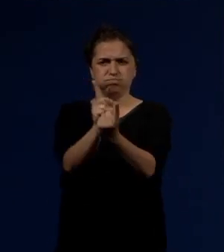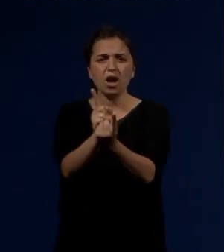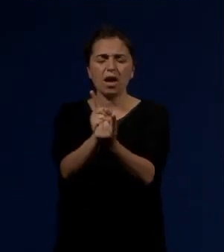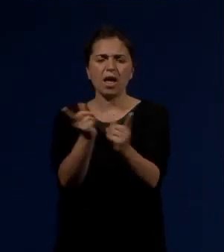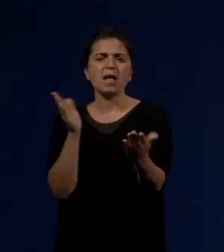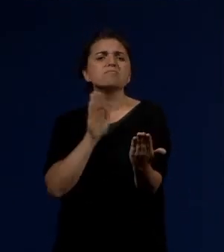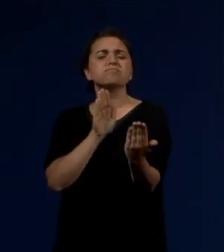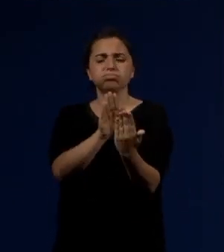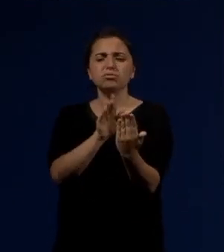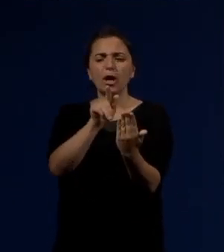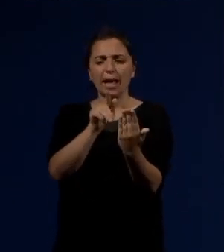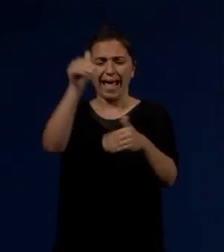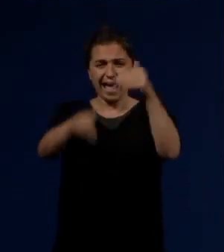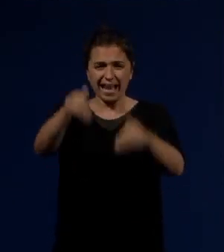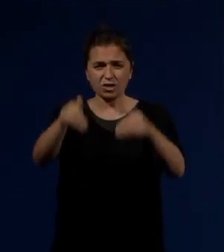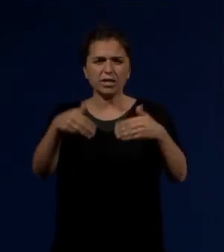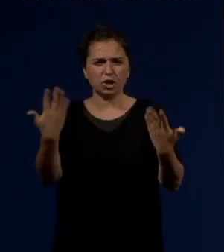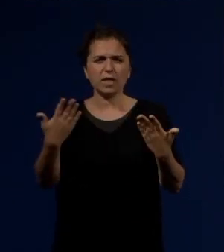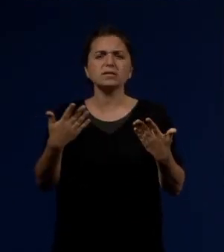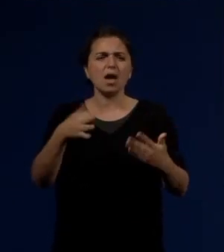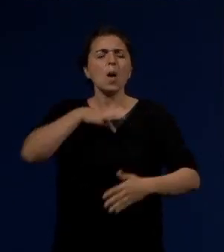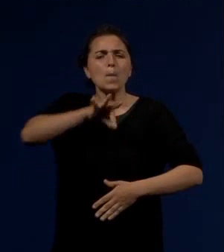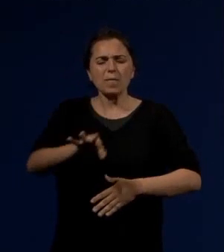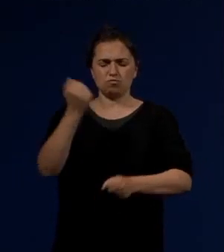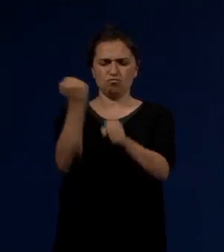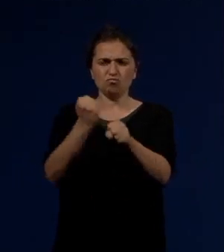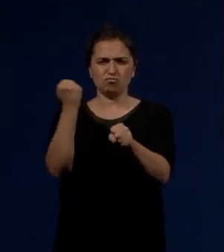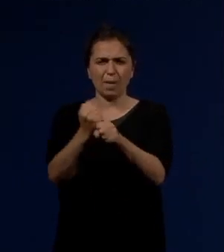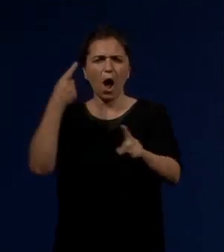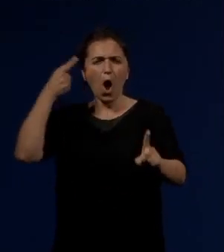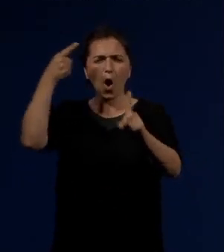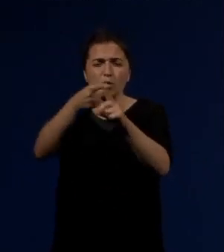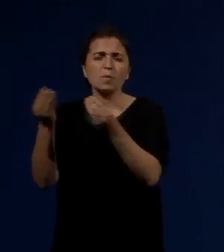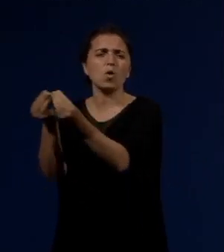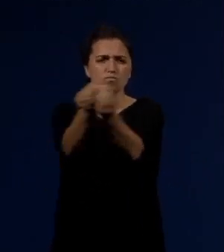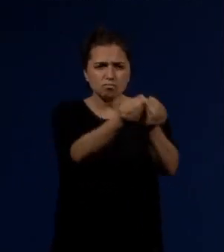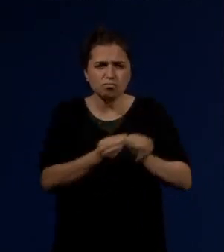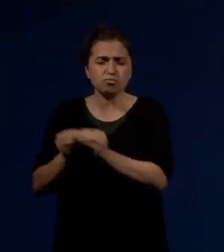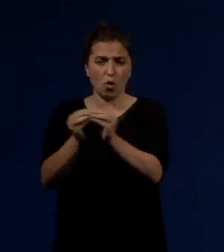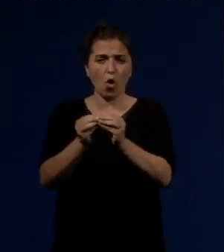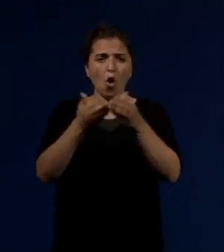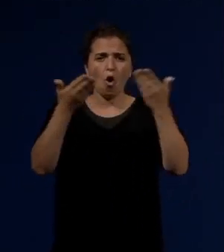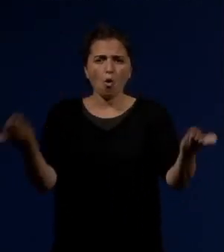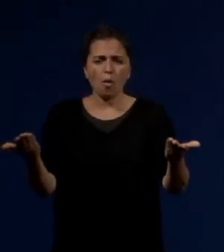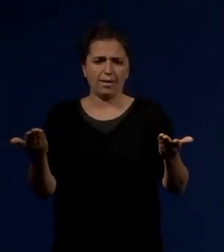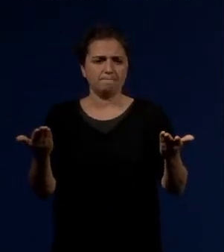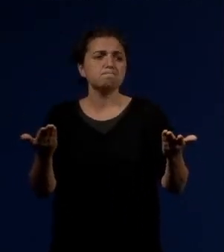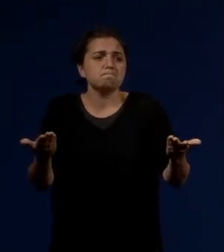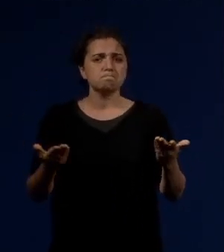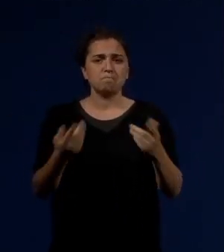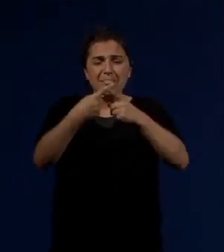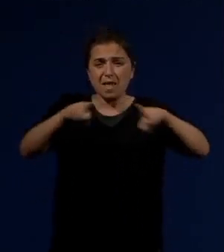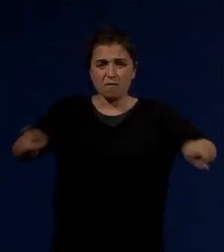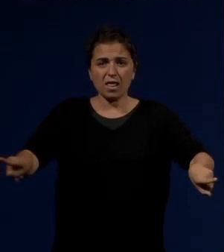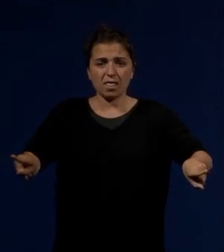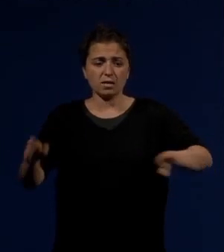capaces de demostrar que é posible traballar e camiñar xuntos cara a un obxectivo común, que podemos deixar de lado pequenas diferencias e matices